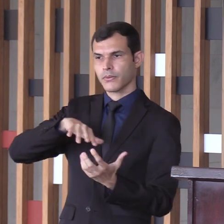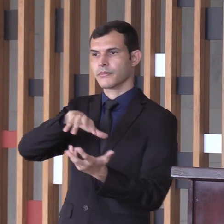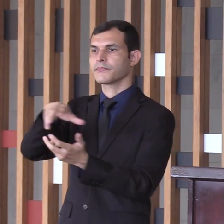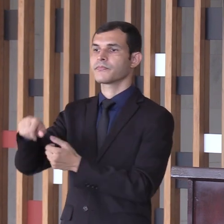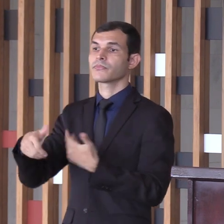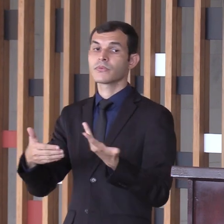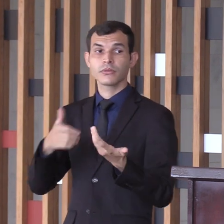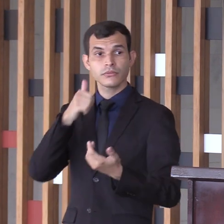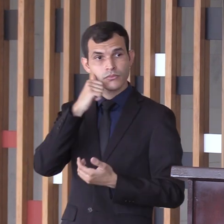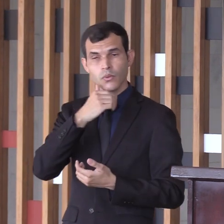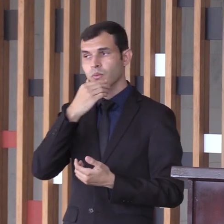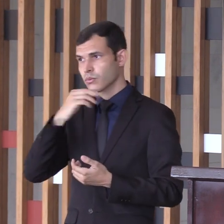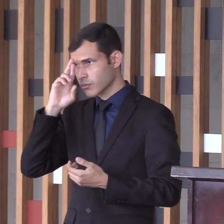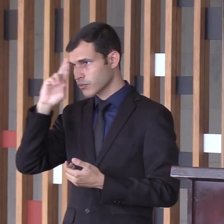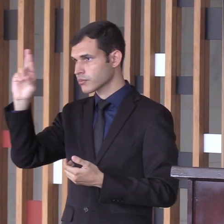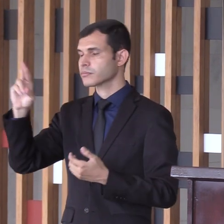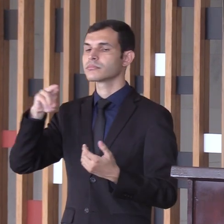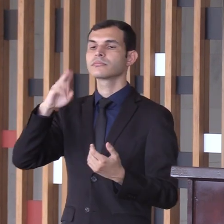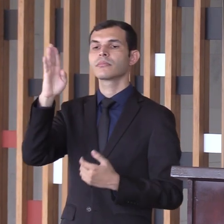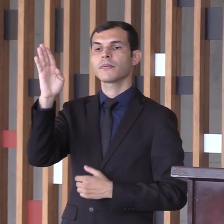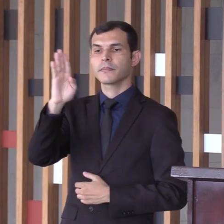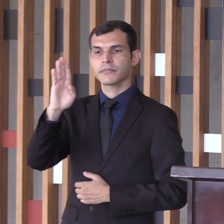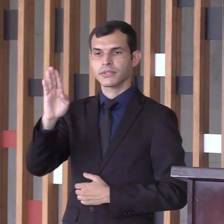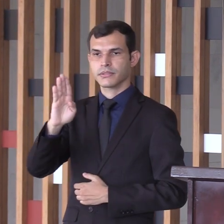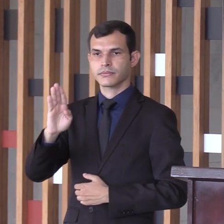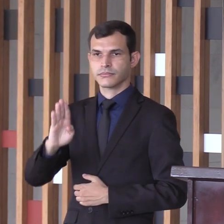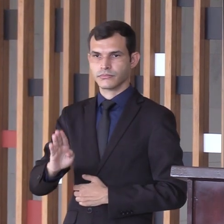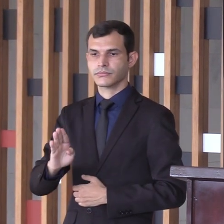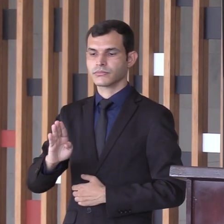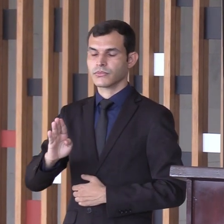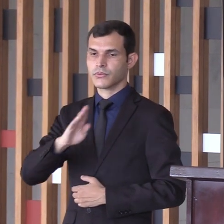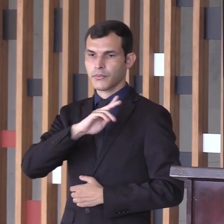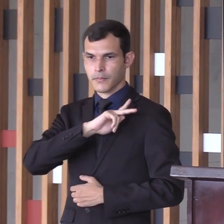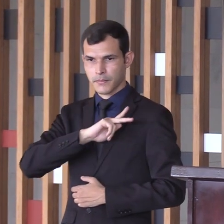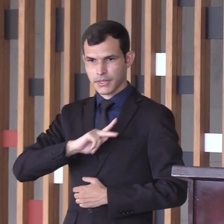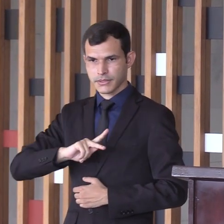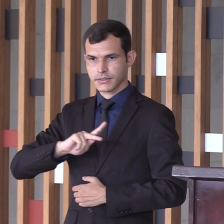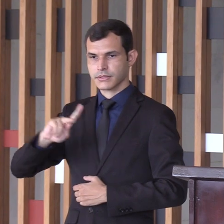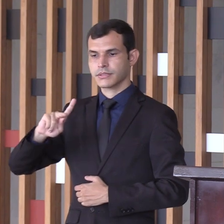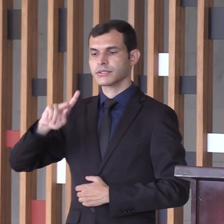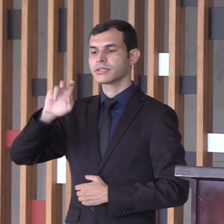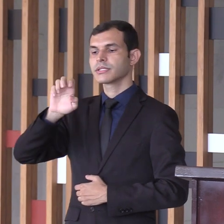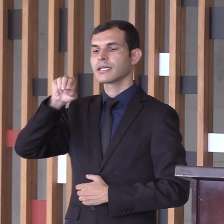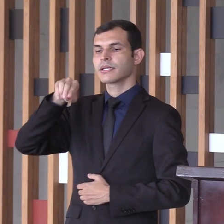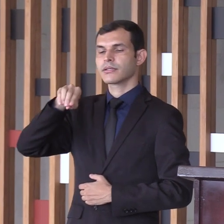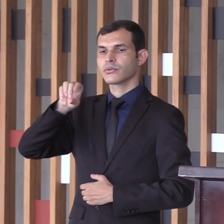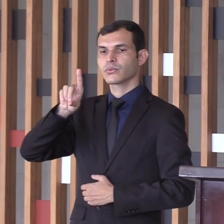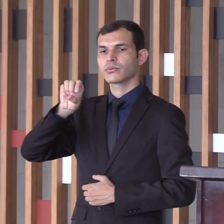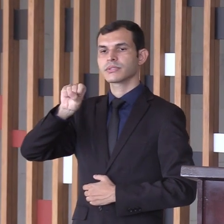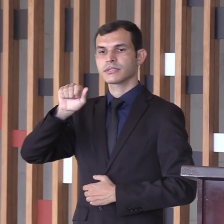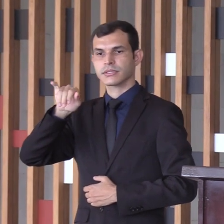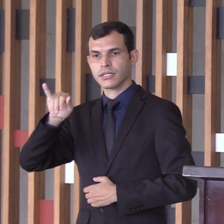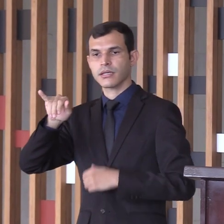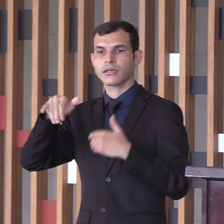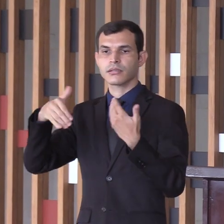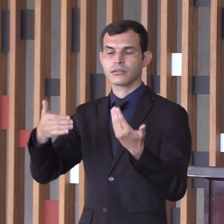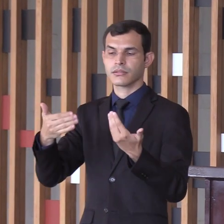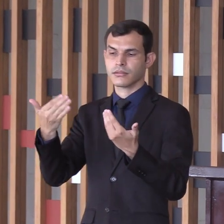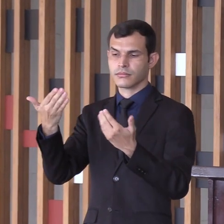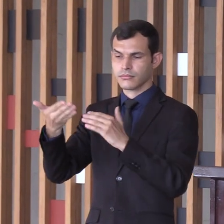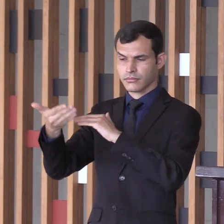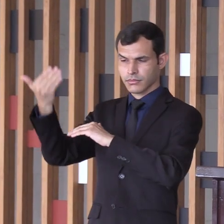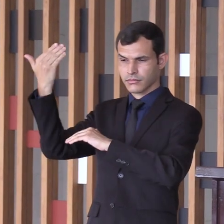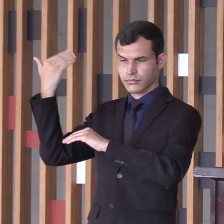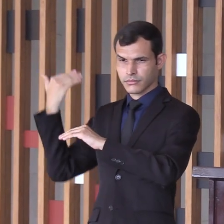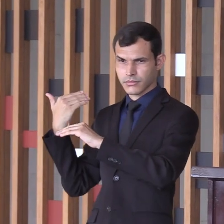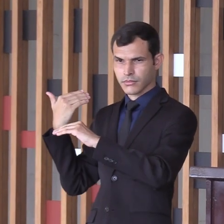Senhoras e senhores, a eleição do Brasil à presidência da INTOSAI, ocorrida em 2005, resulta de importante